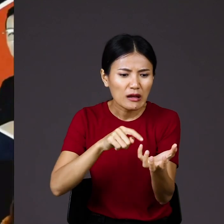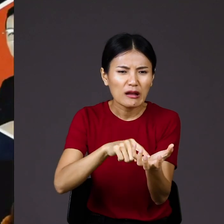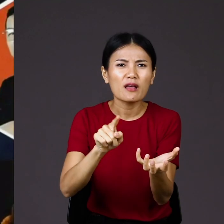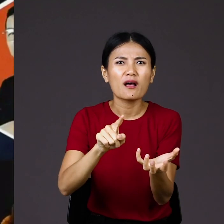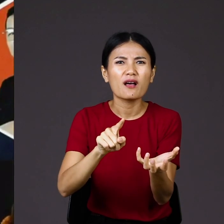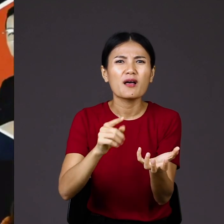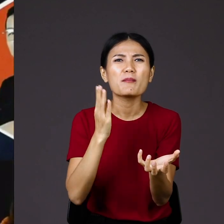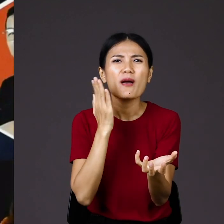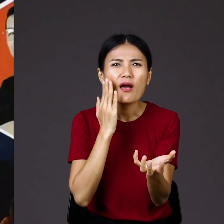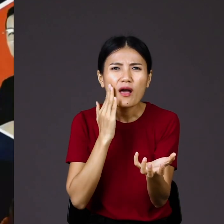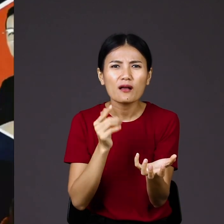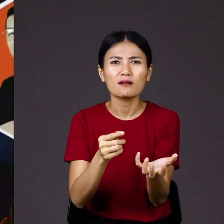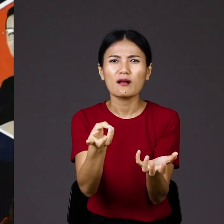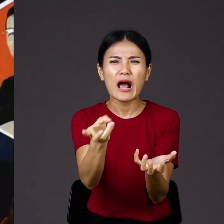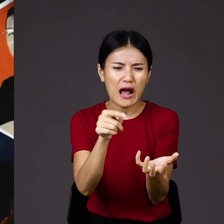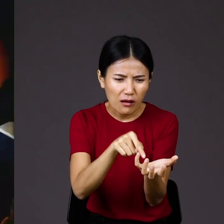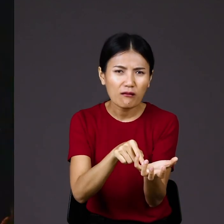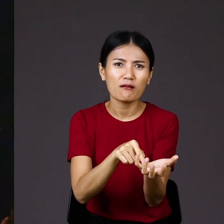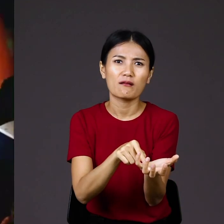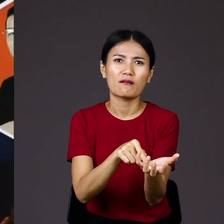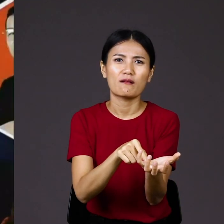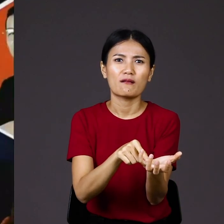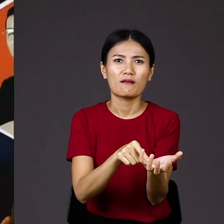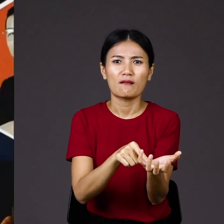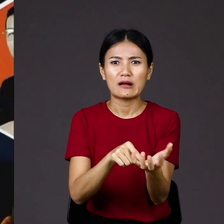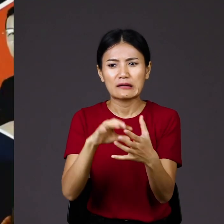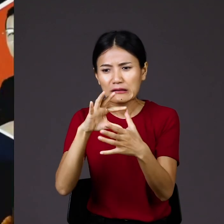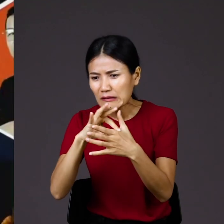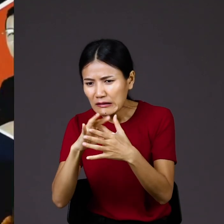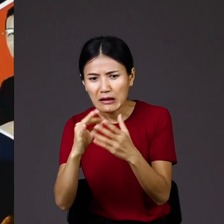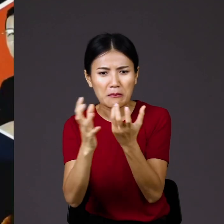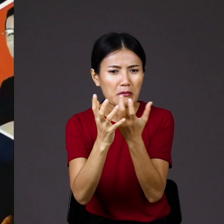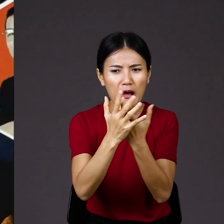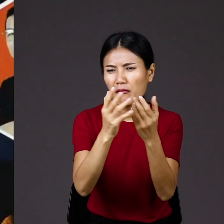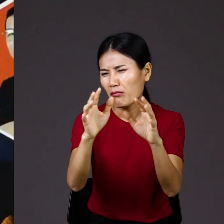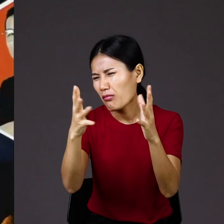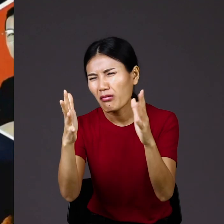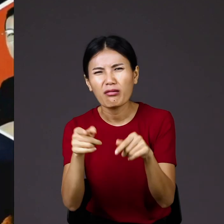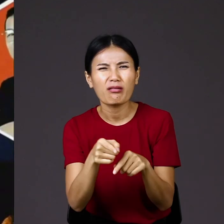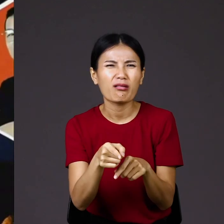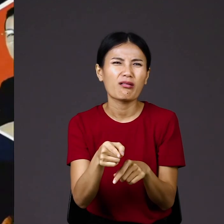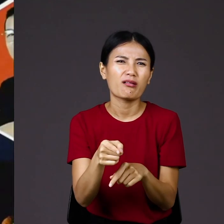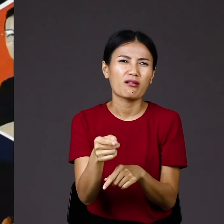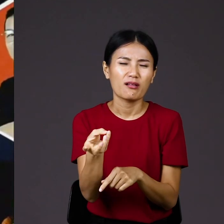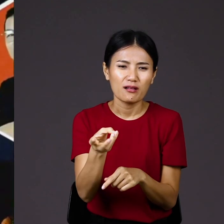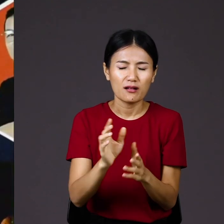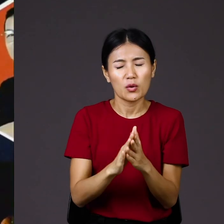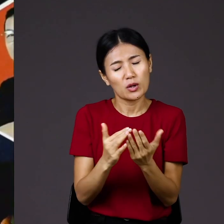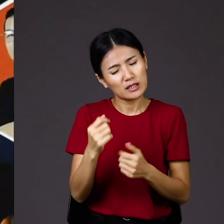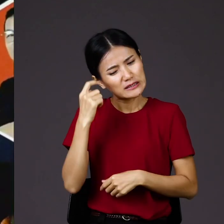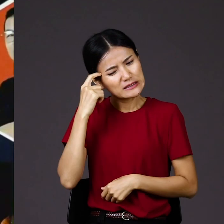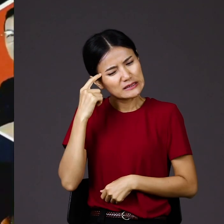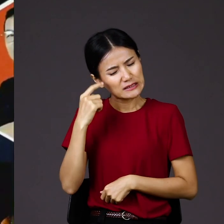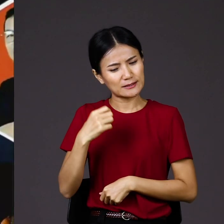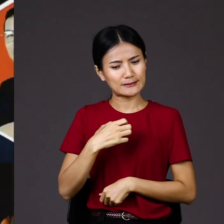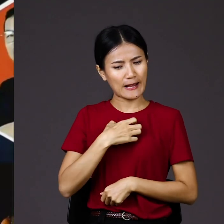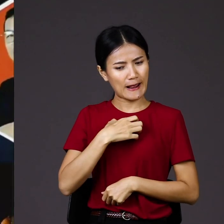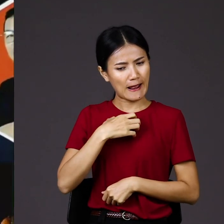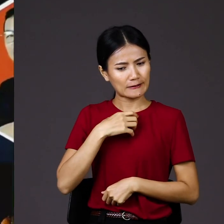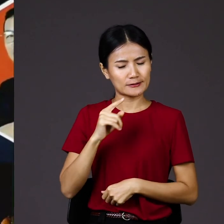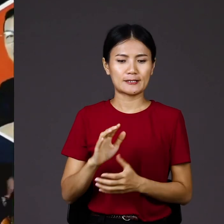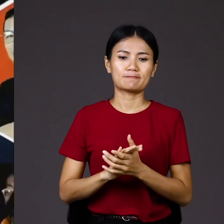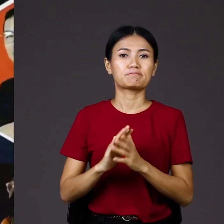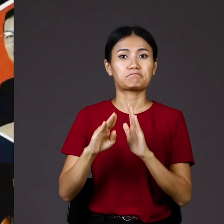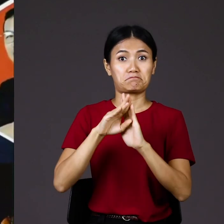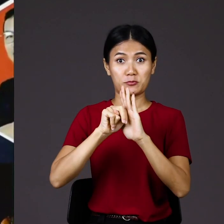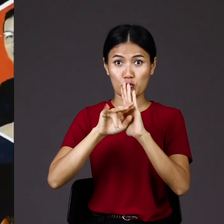ครับสิ่งเหล่านี้ทำให้เราคิดกันว่าเราฝันไกลไปหรือเปล่าเราจึงต้องการพัฒน